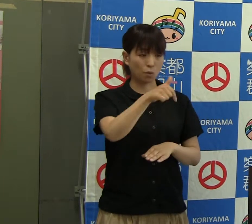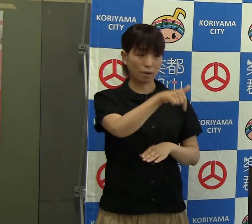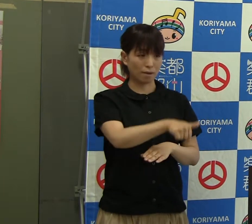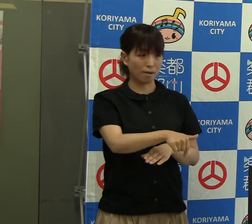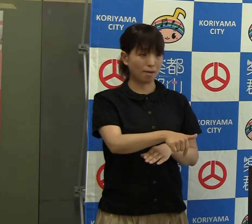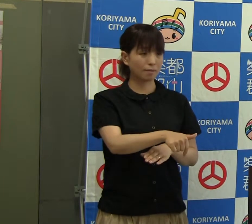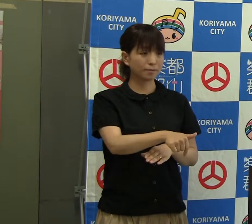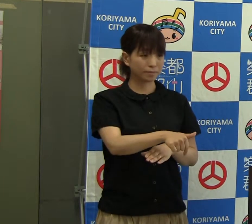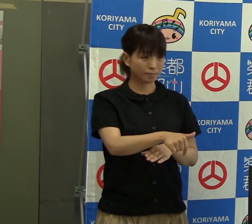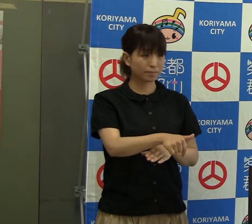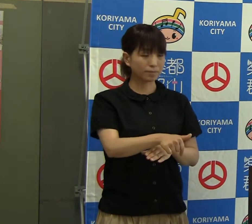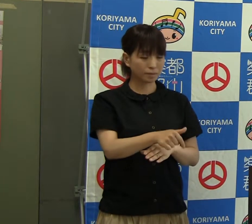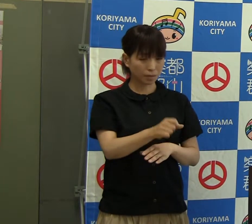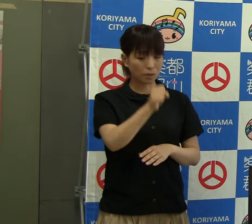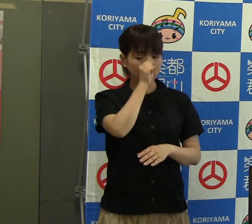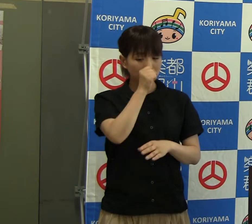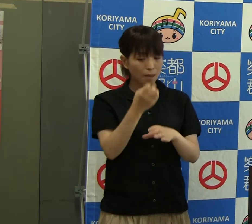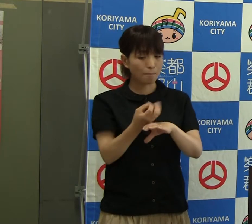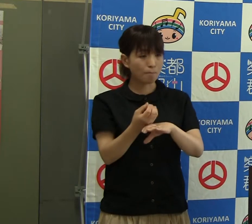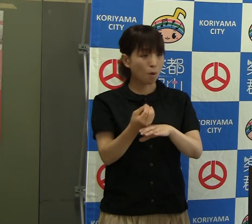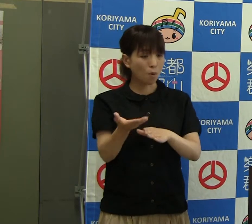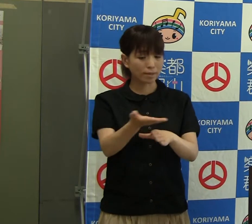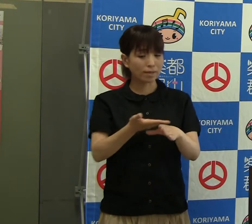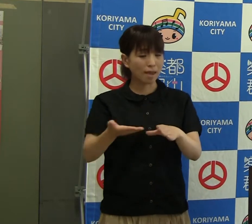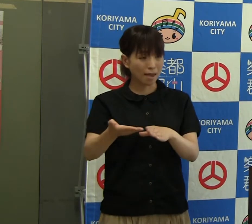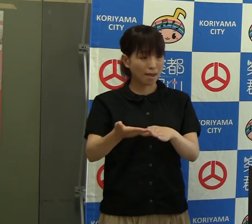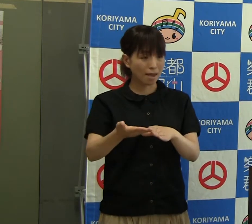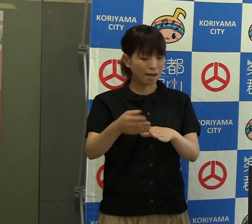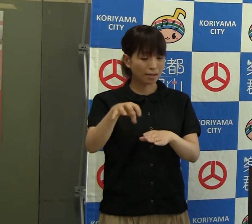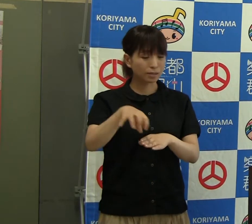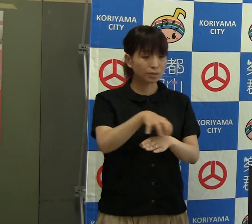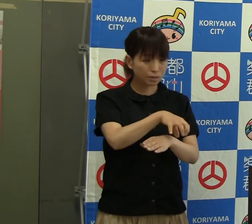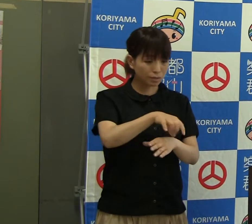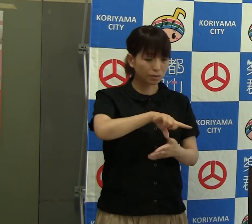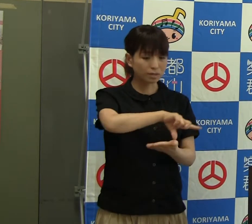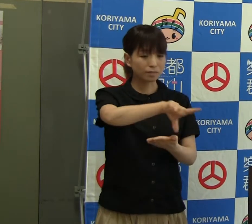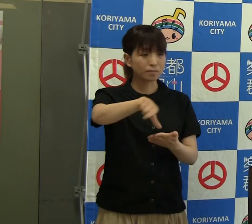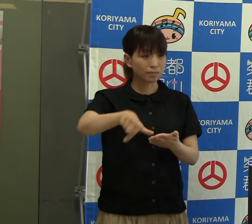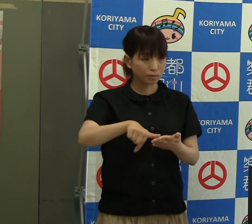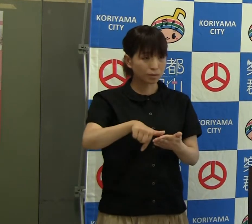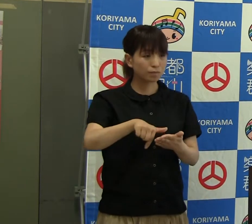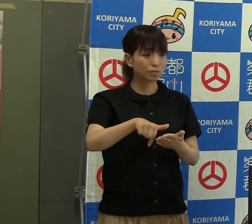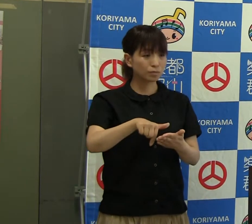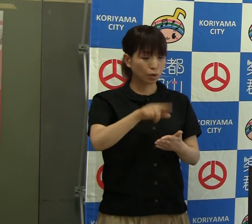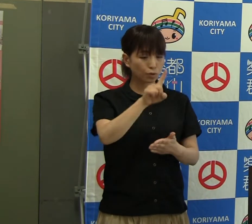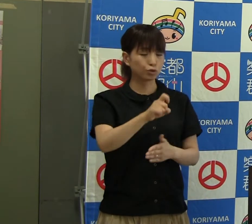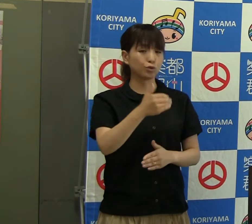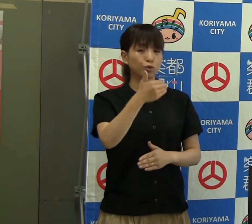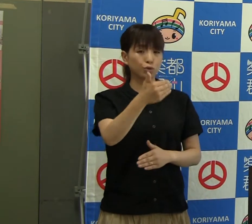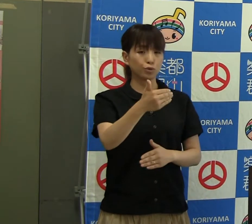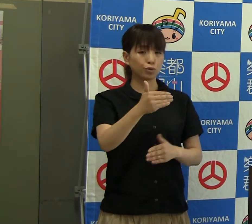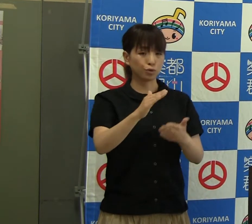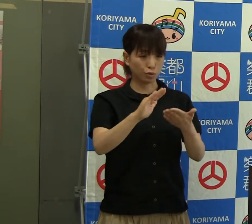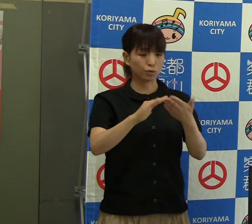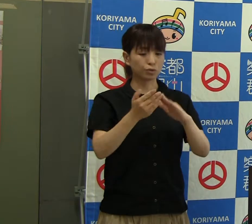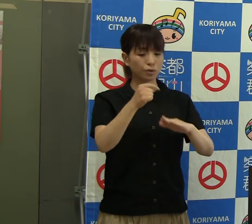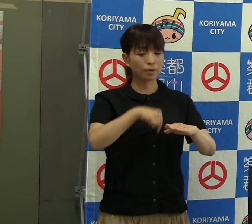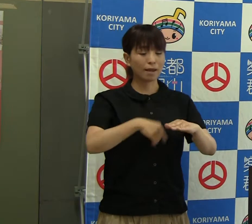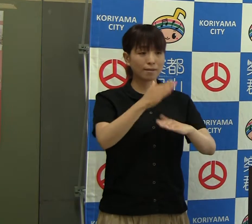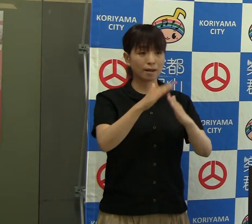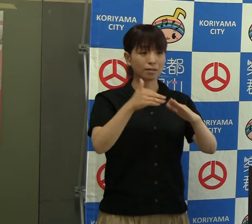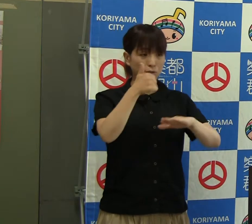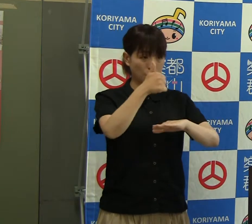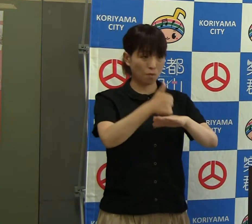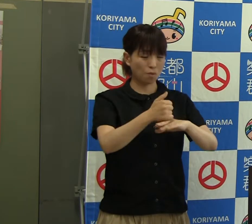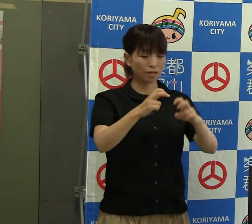ですね、前方池の隣接されます19の町内会長さんを対象に福山行政セン